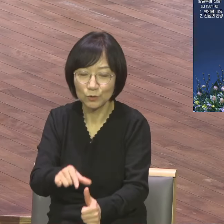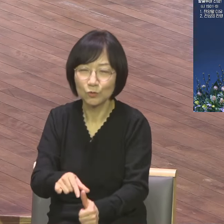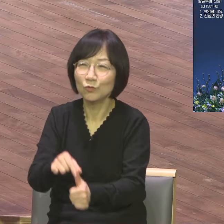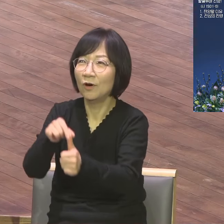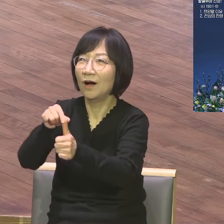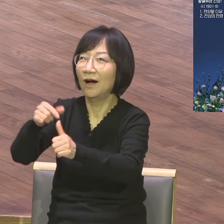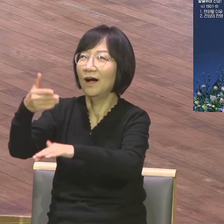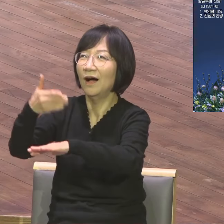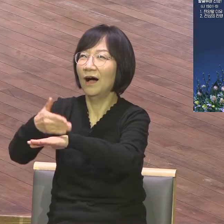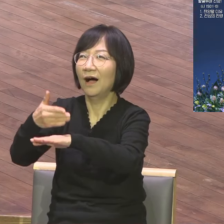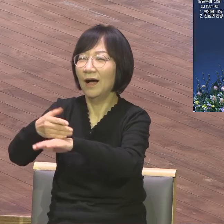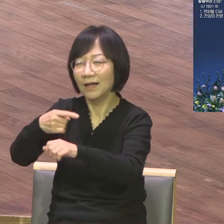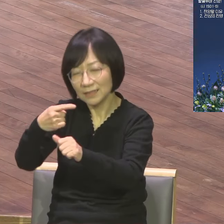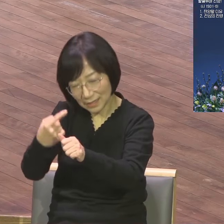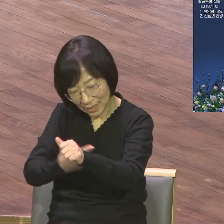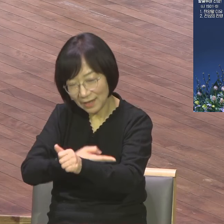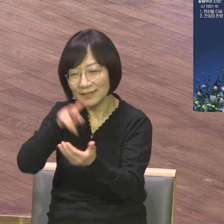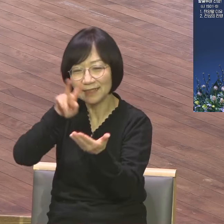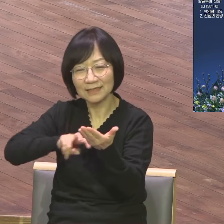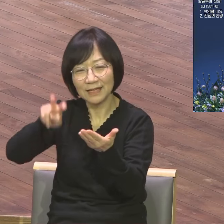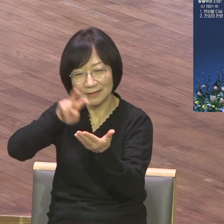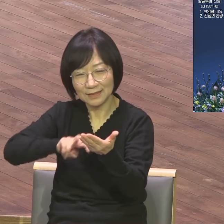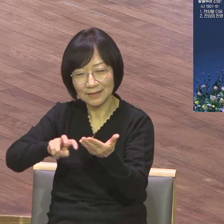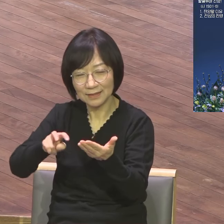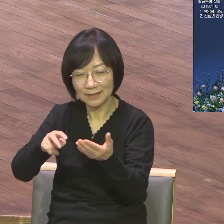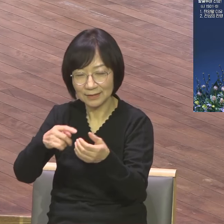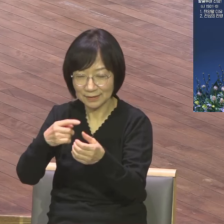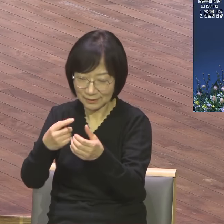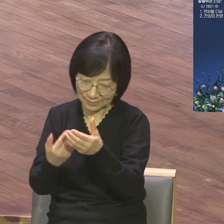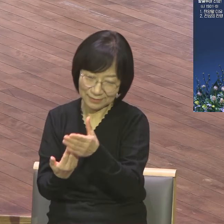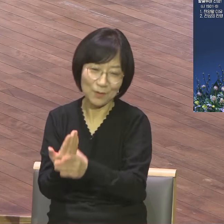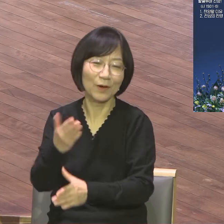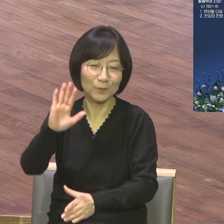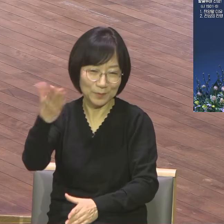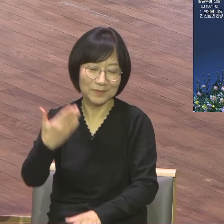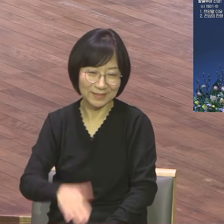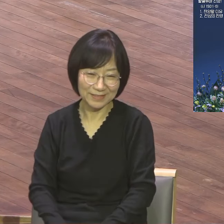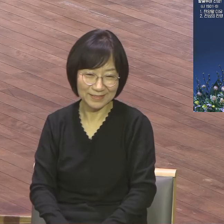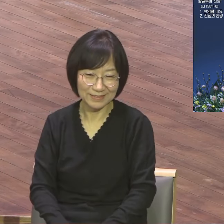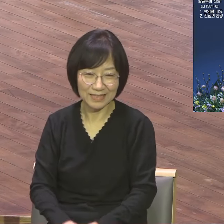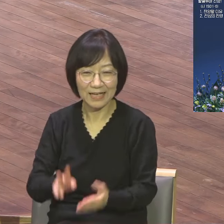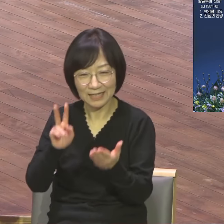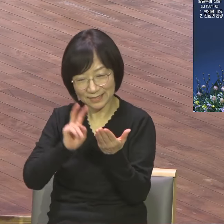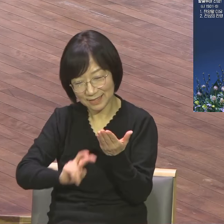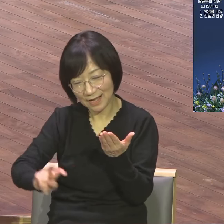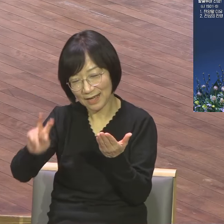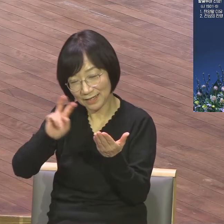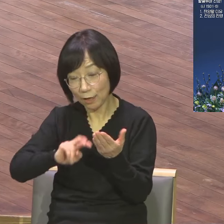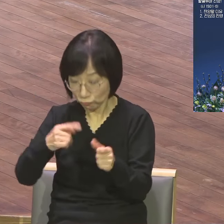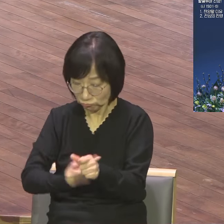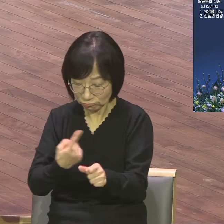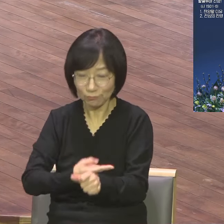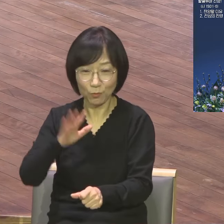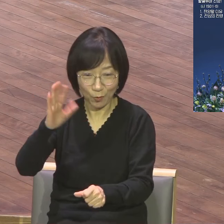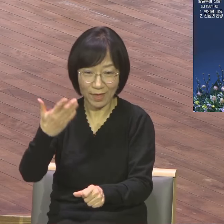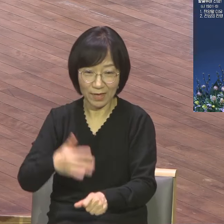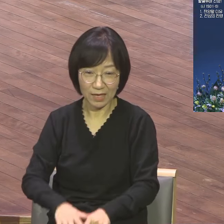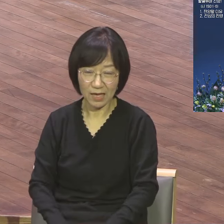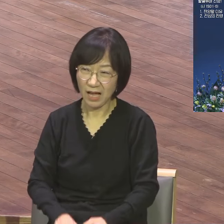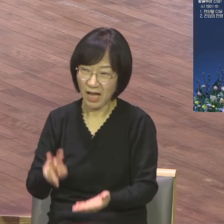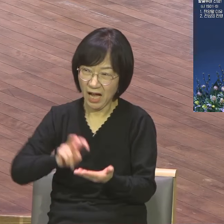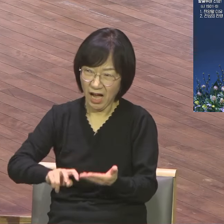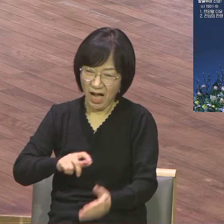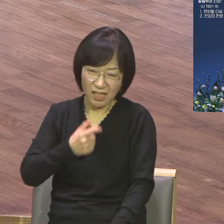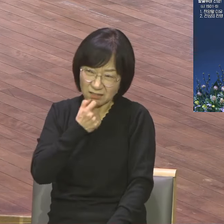있어요. 찬양. 이거 당연한 거예요. 당연한 거예요. 그렇게 안 되면 그거 정상